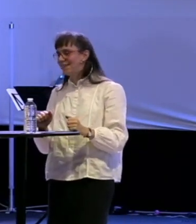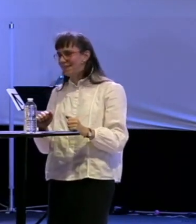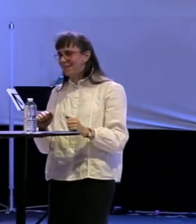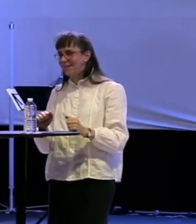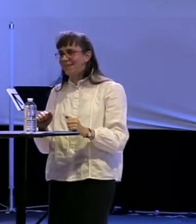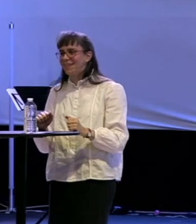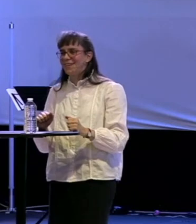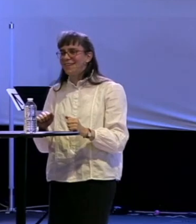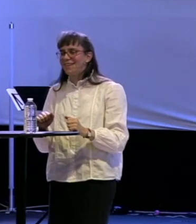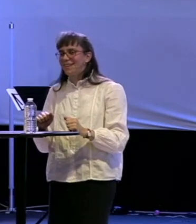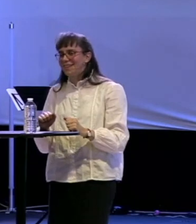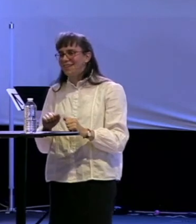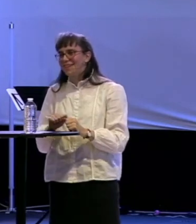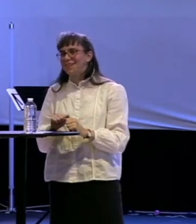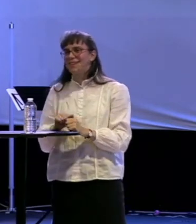Amen.